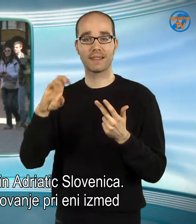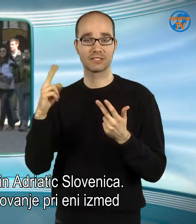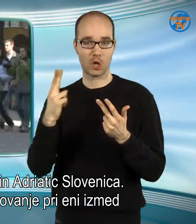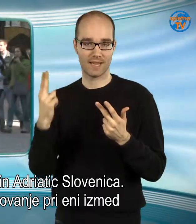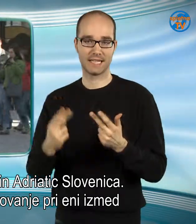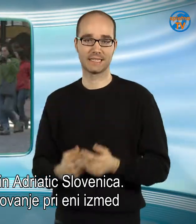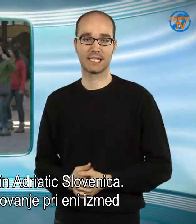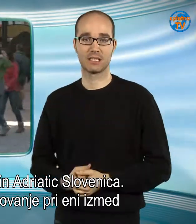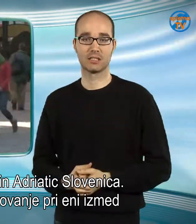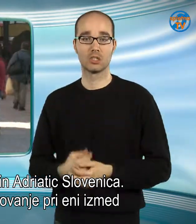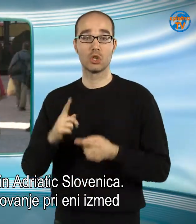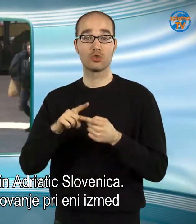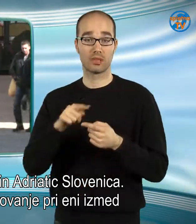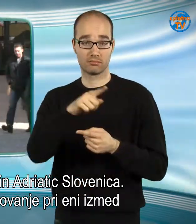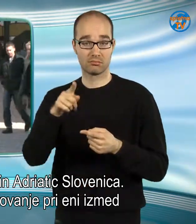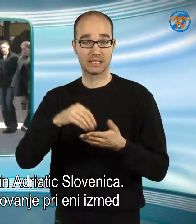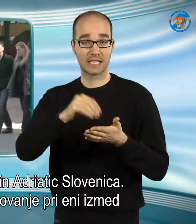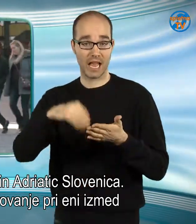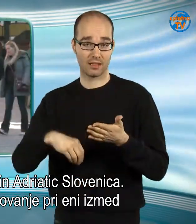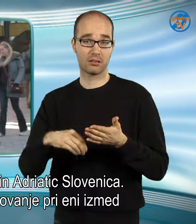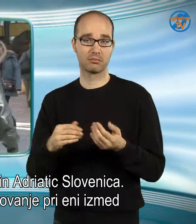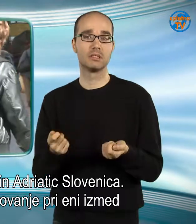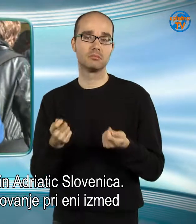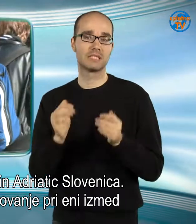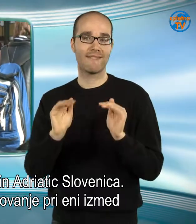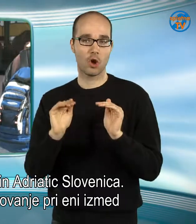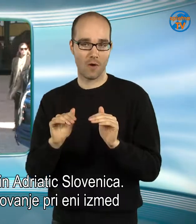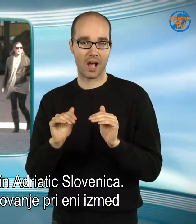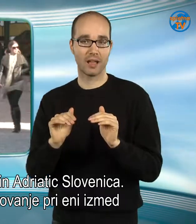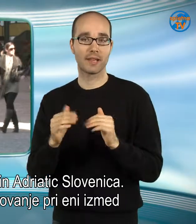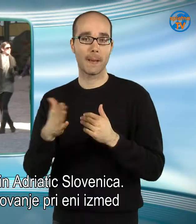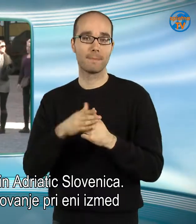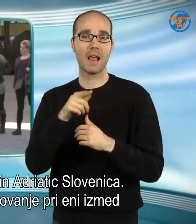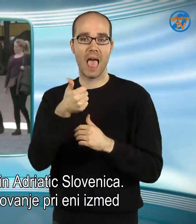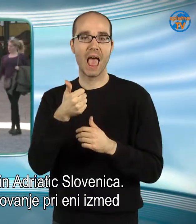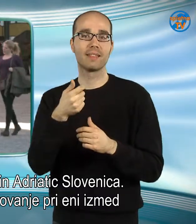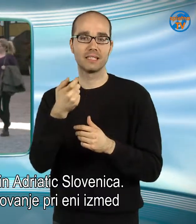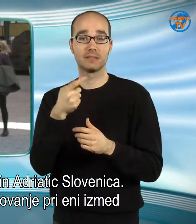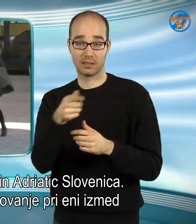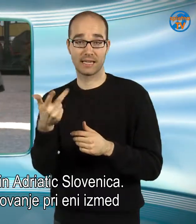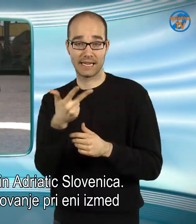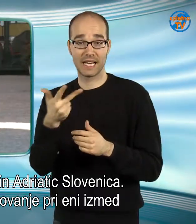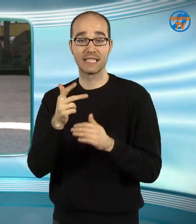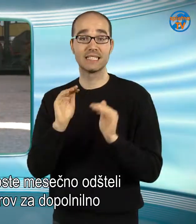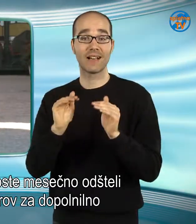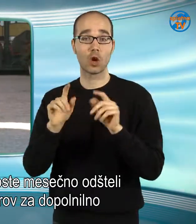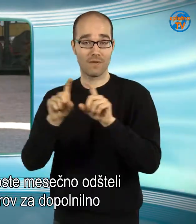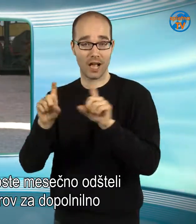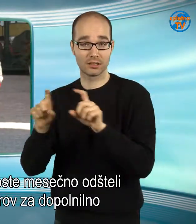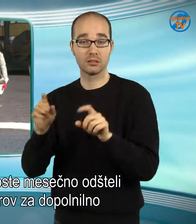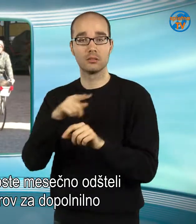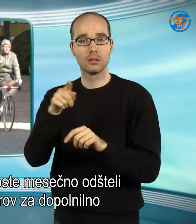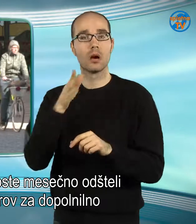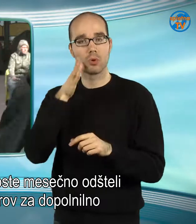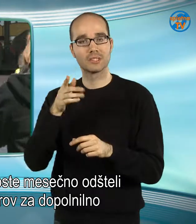in Adriatic Slovenica. Če sklenete zavarovanje pri eni izmed 3 omenjenih, boste mesečno odšteli